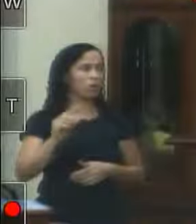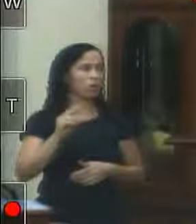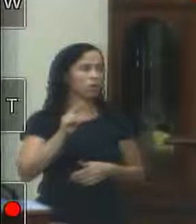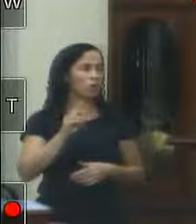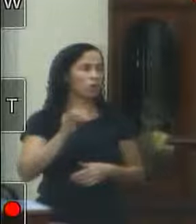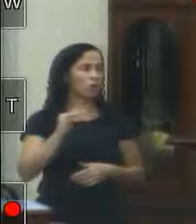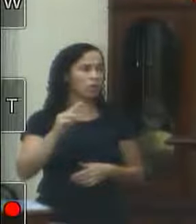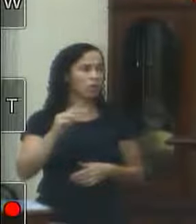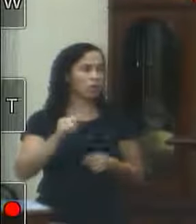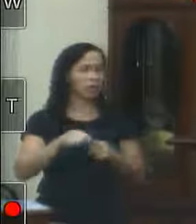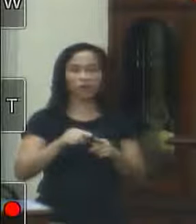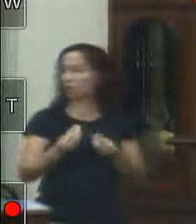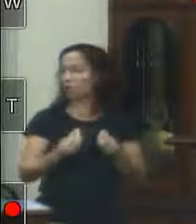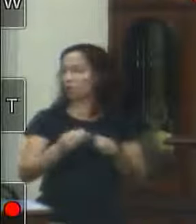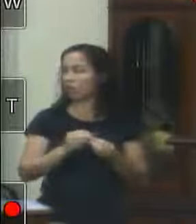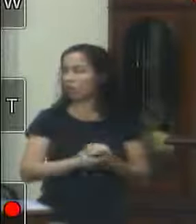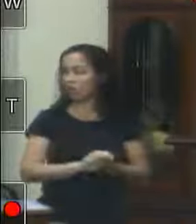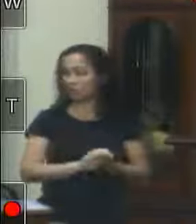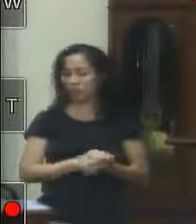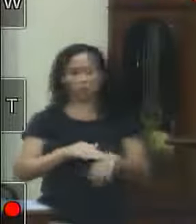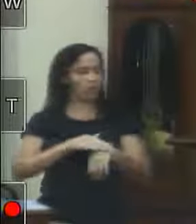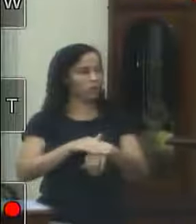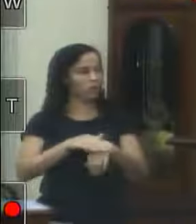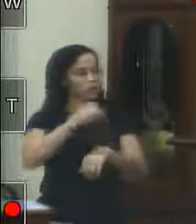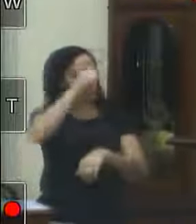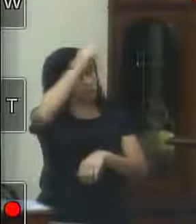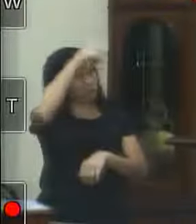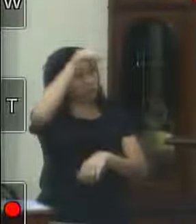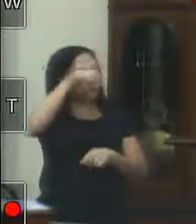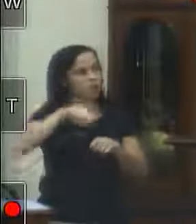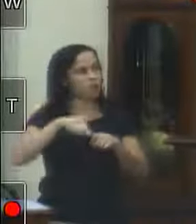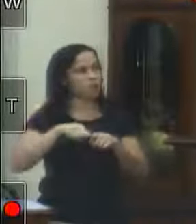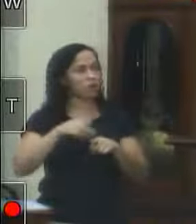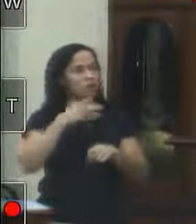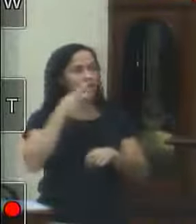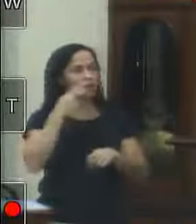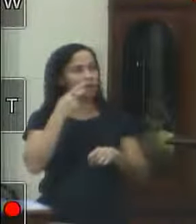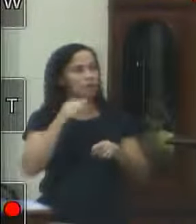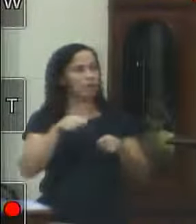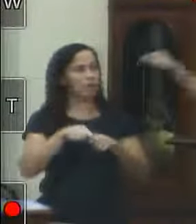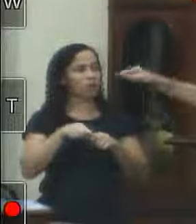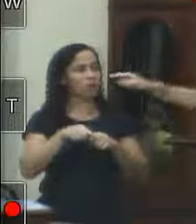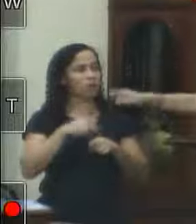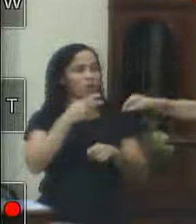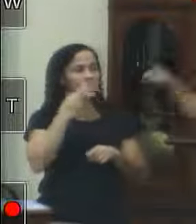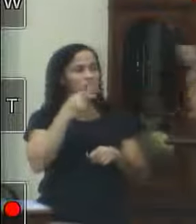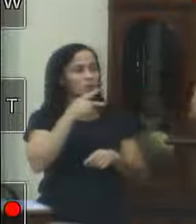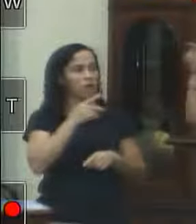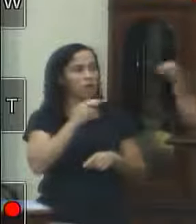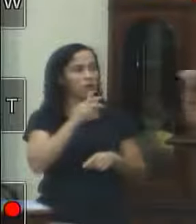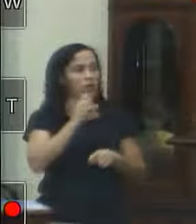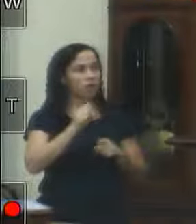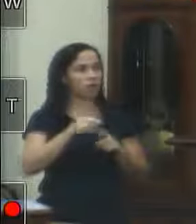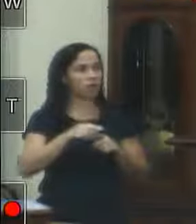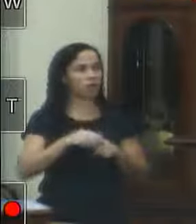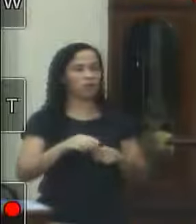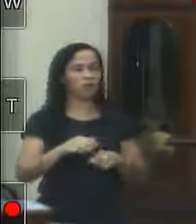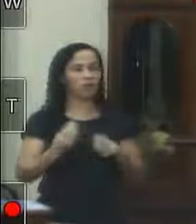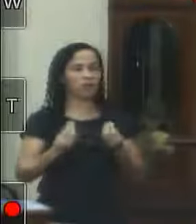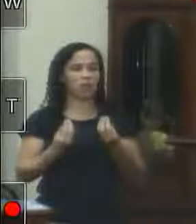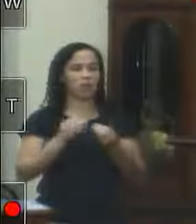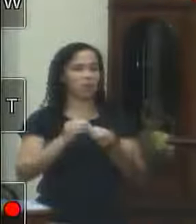vocês querem isso, Fábio Antônio? Converse com o prefeito, converse para poder falar com isso. Inclusive, falei com o Pedro Graça, é sem o FIVAS, Pedro. Então,